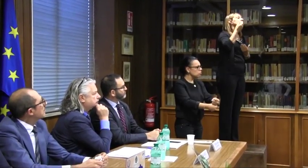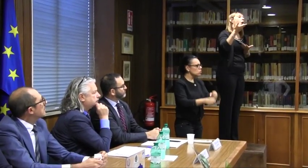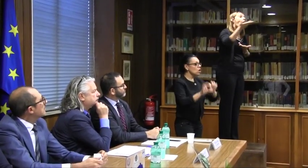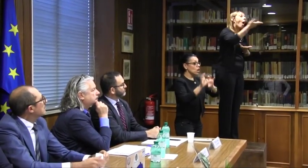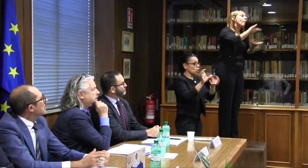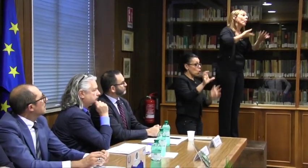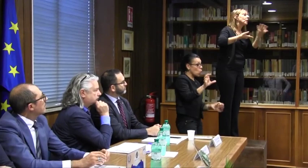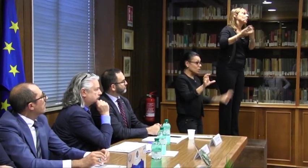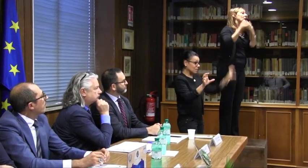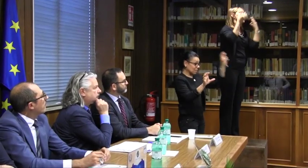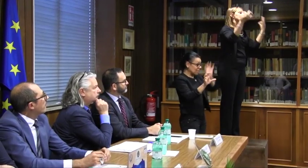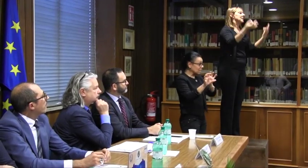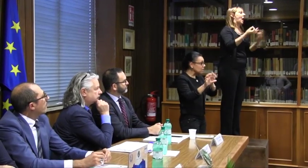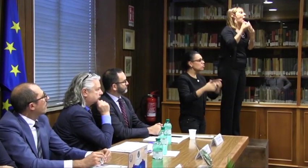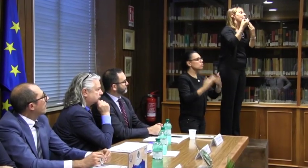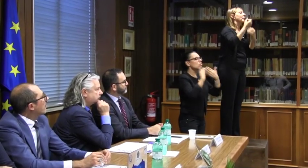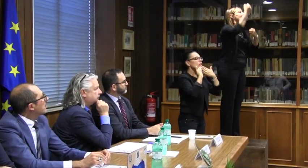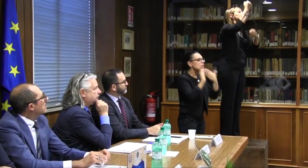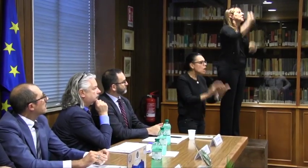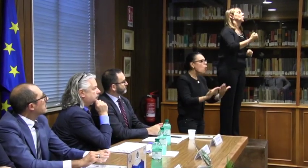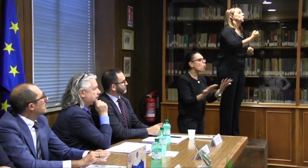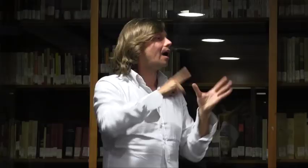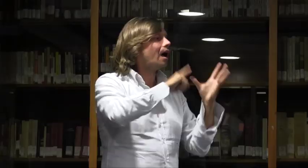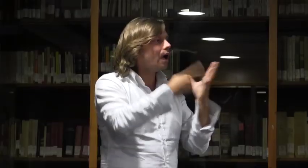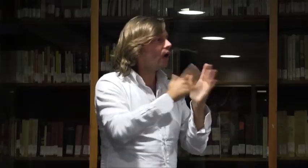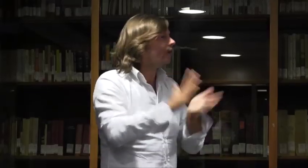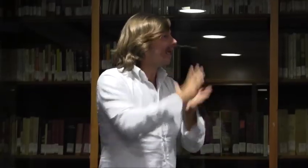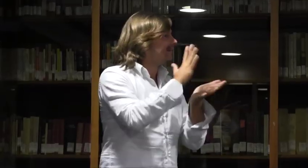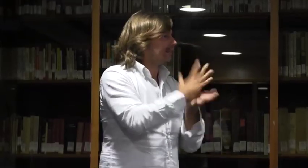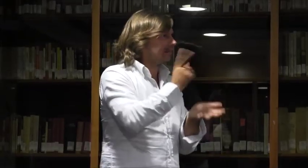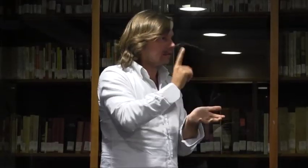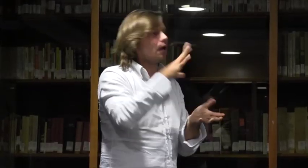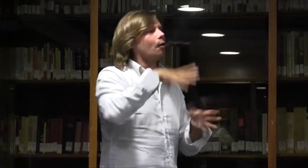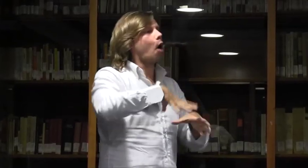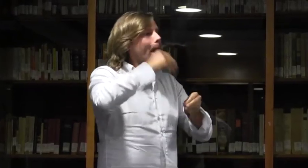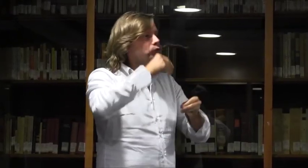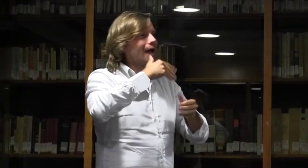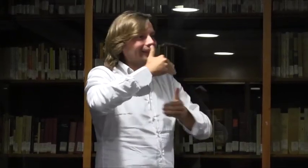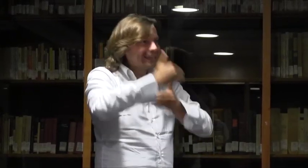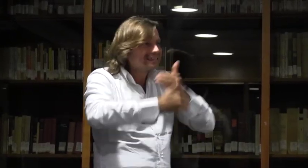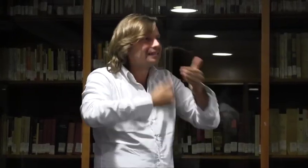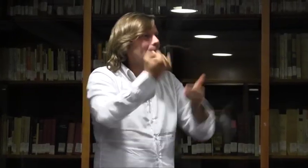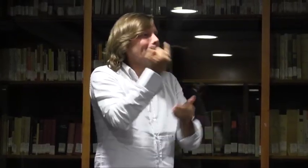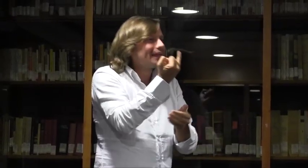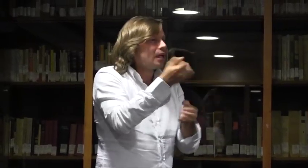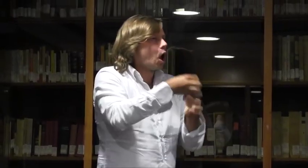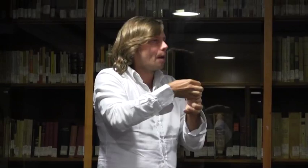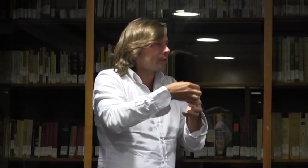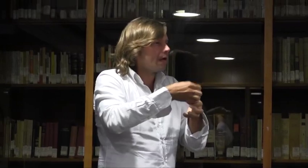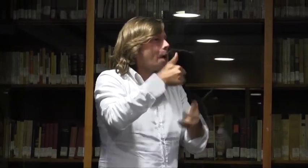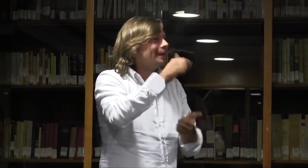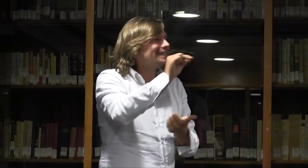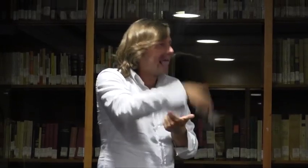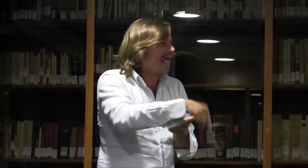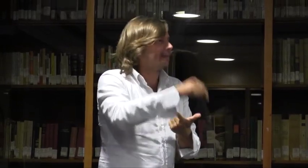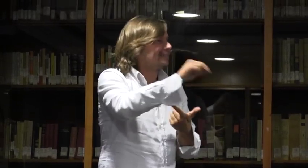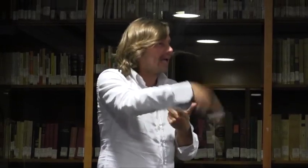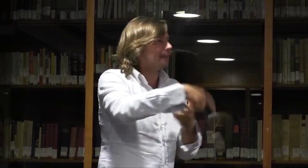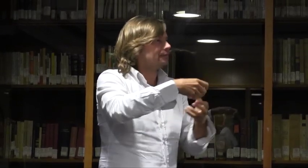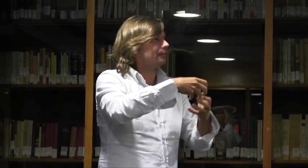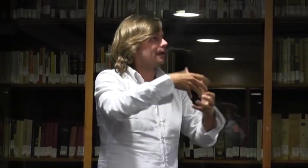non soltanto con le amministrazioni più prossime al cittadino. Quindi... Per chi abbiamo cominciato a lavorare per